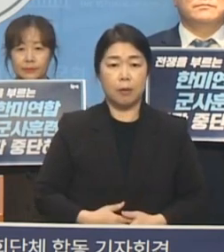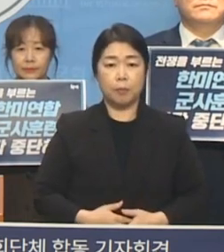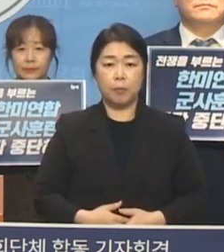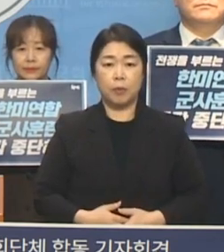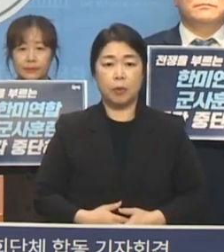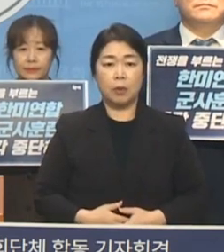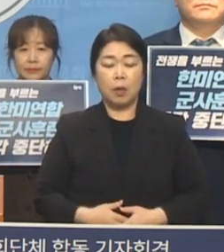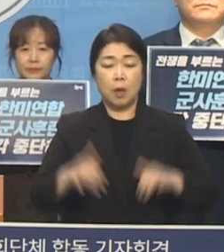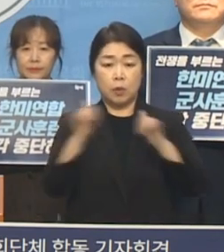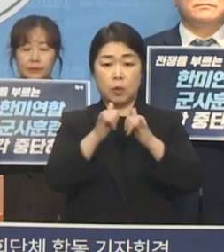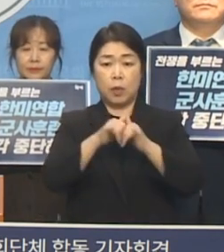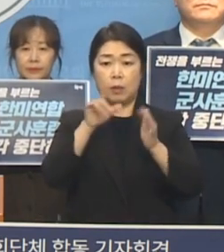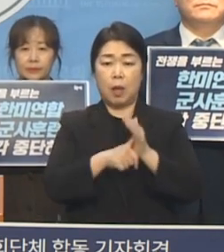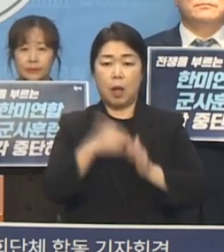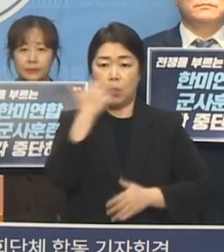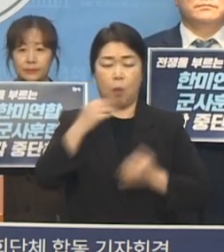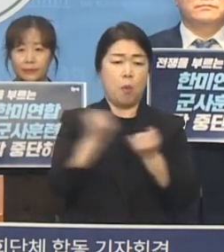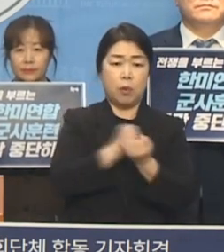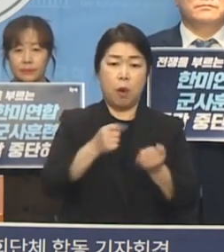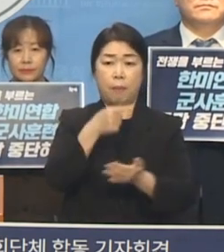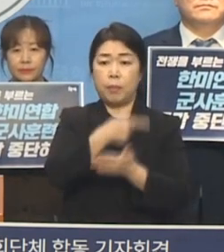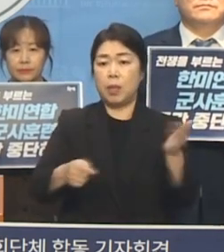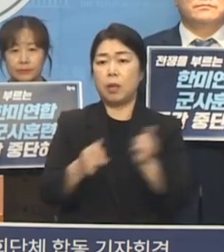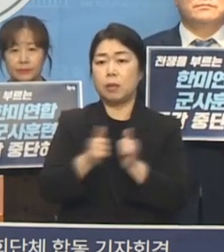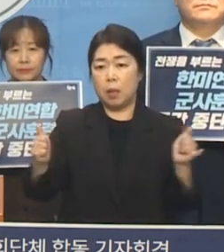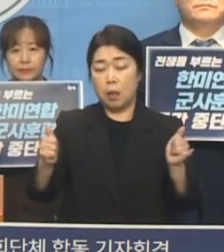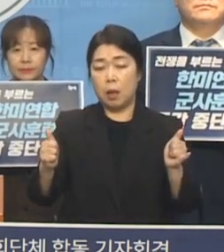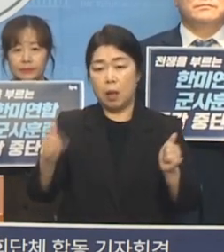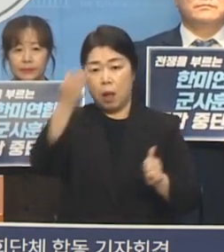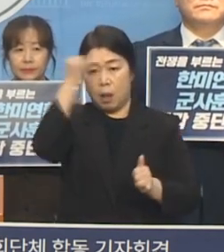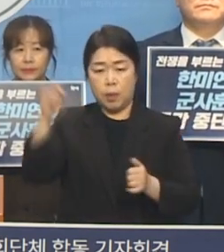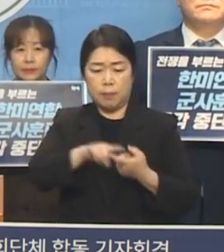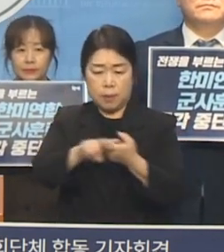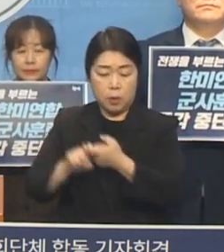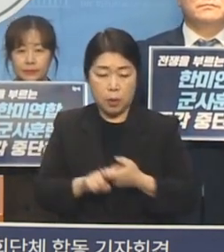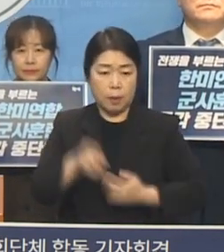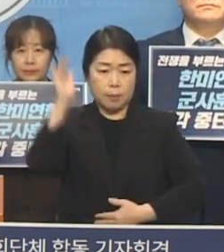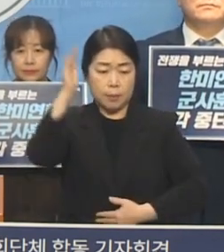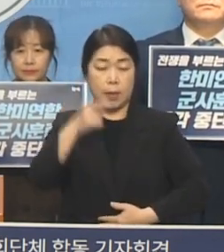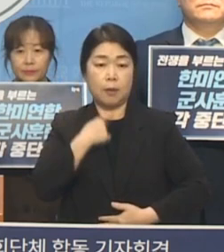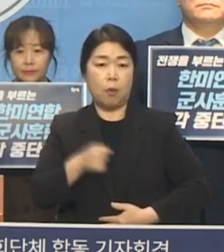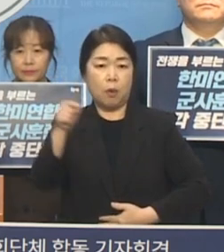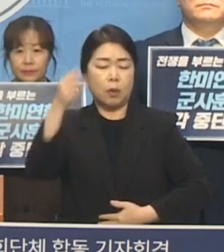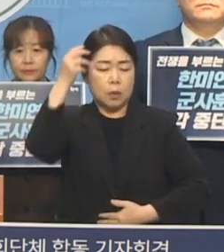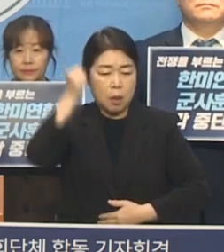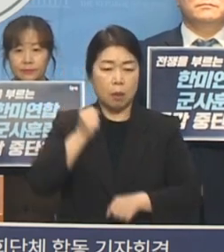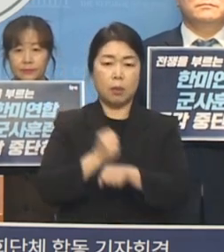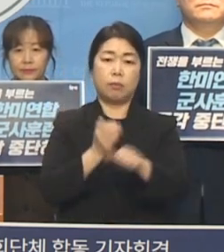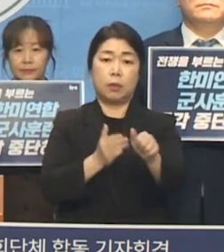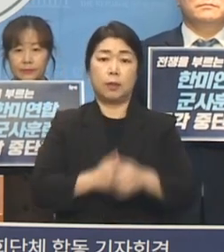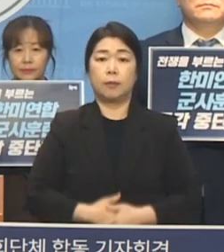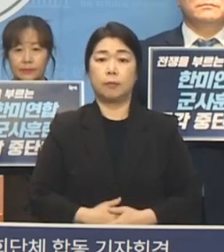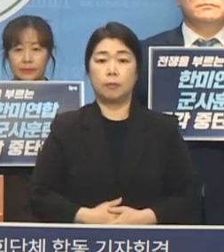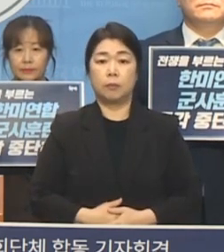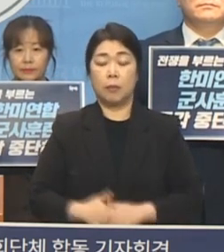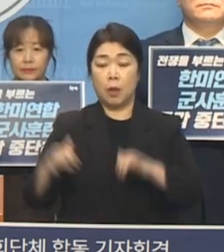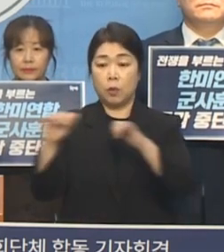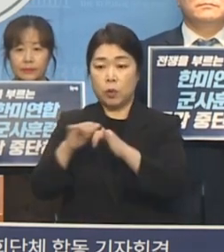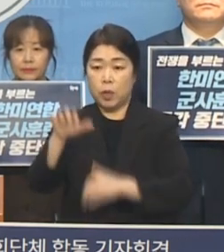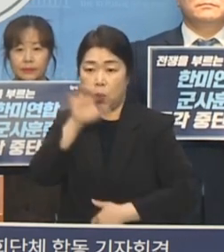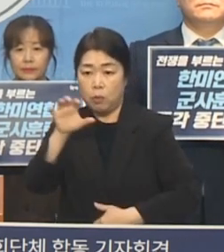피해자들과 연대했던 할머니들의 뜻을 우리는 잊어서는 안 됩니다. 전쟁 연습은 평화를 가져오지